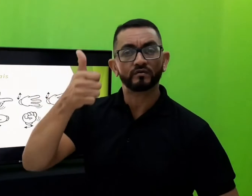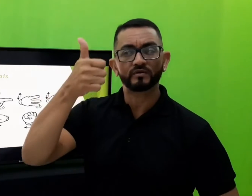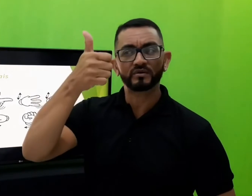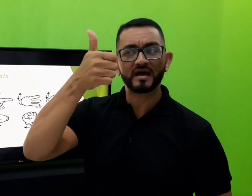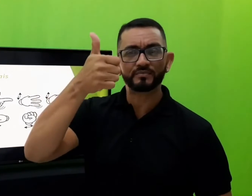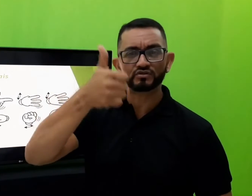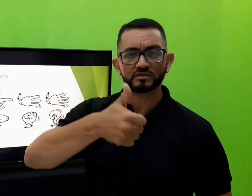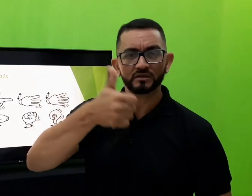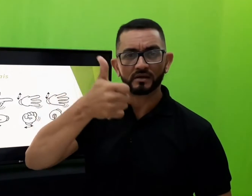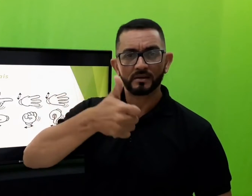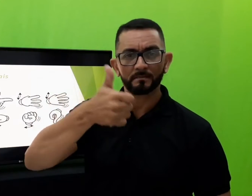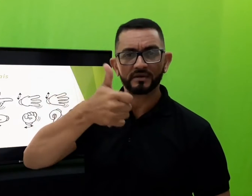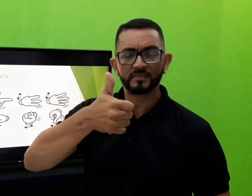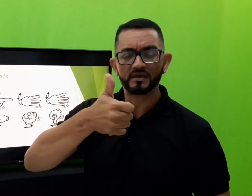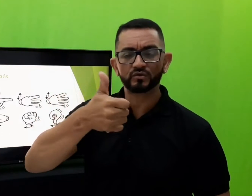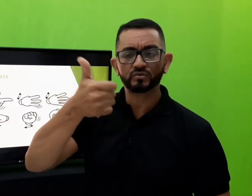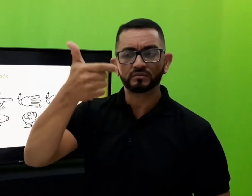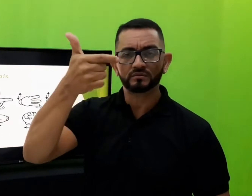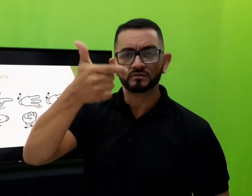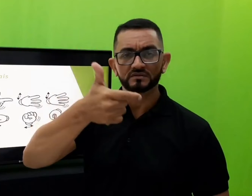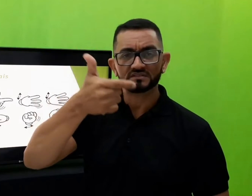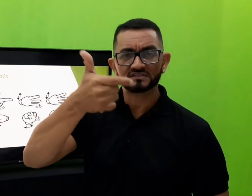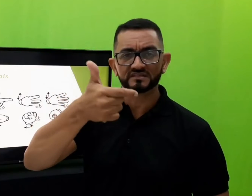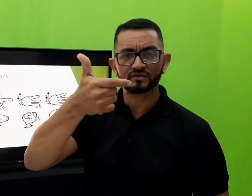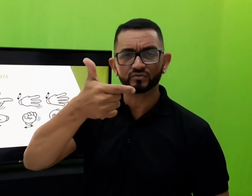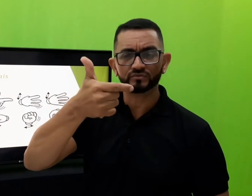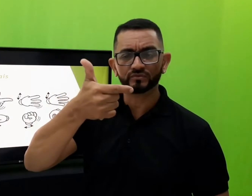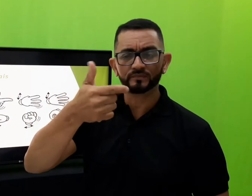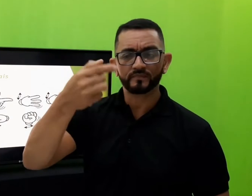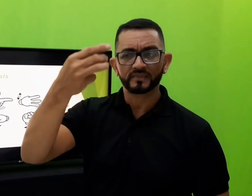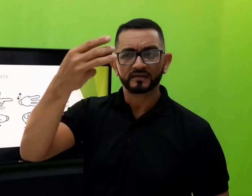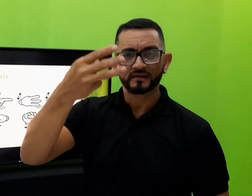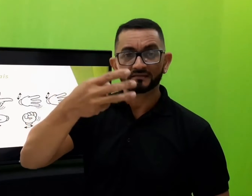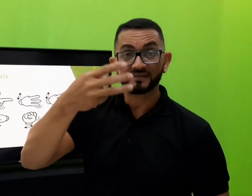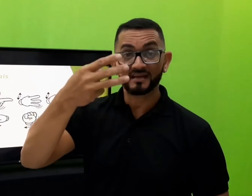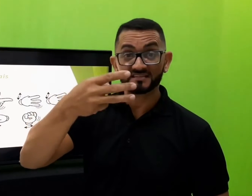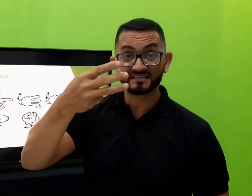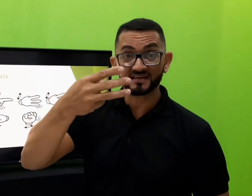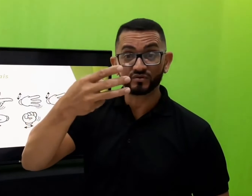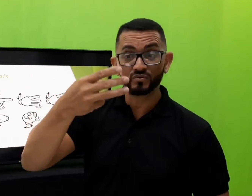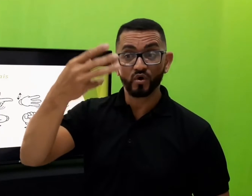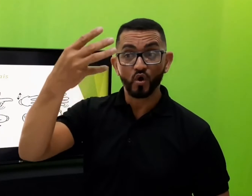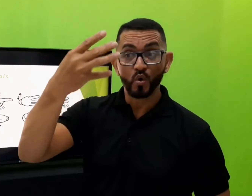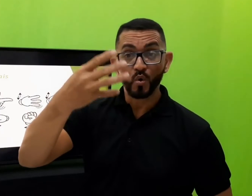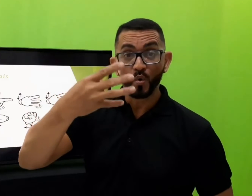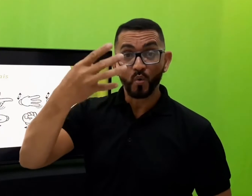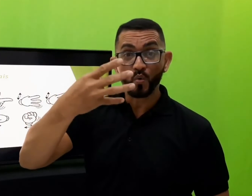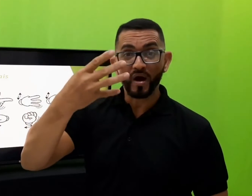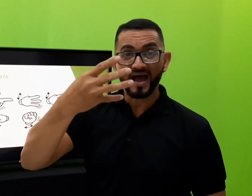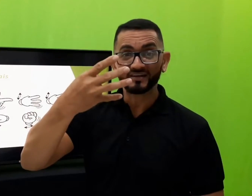Vamos lá repetir. Primeiro, segundo, terceiro,